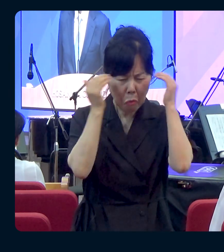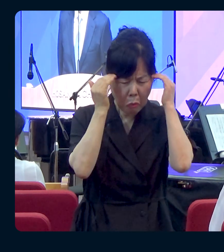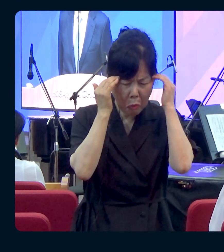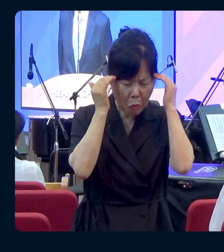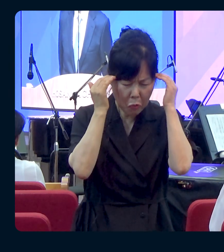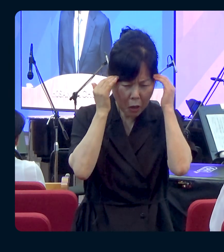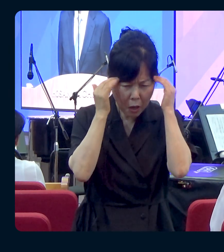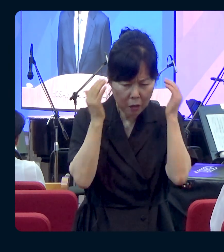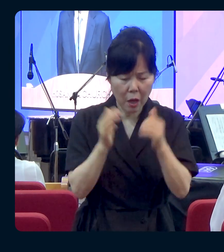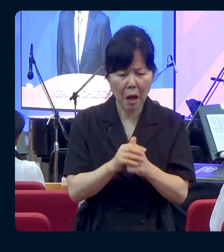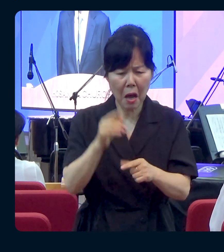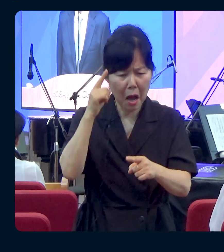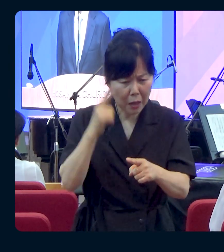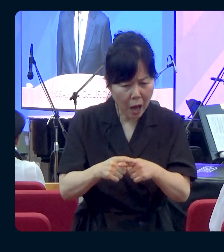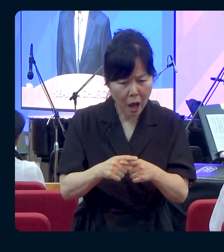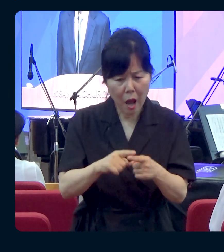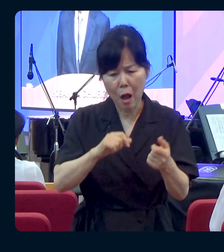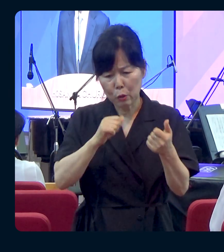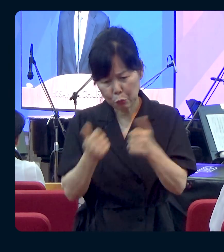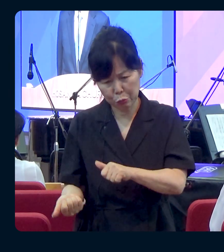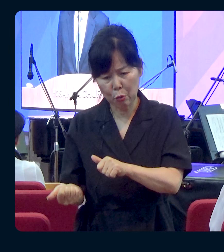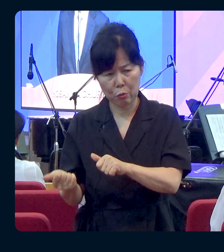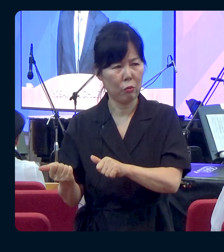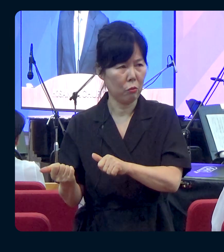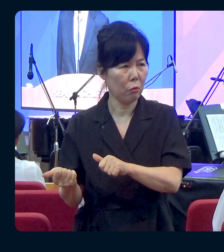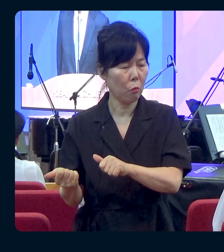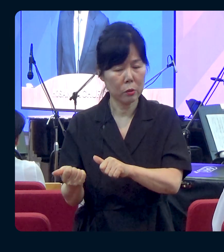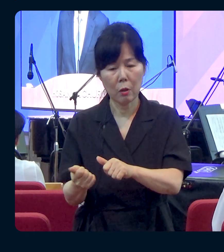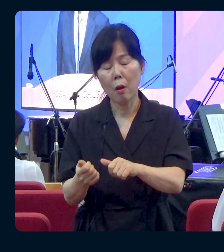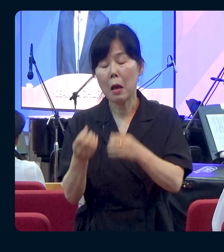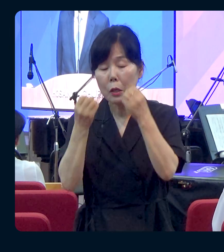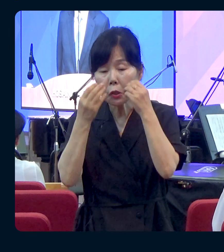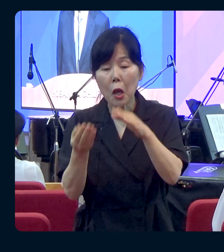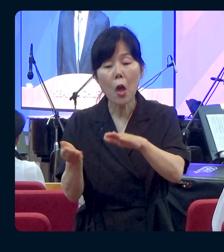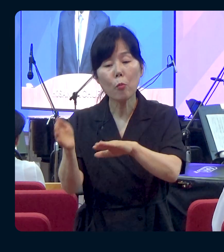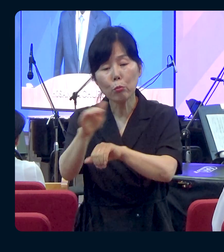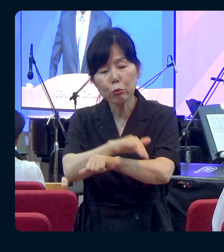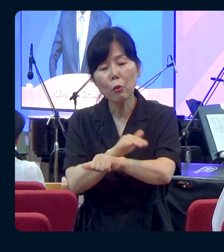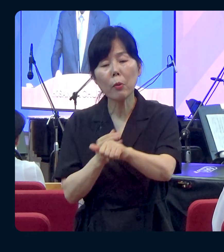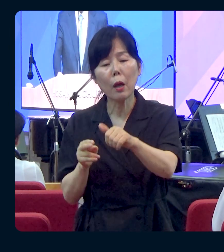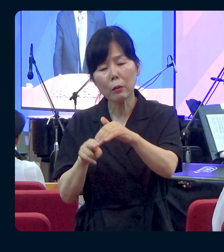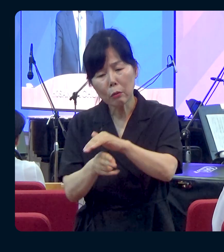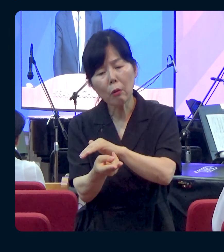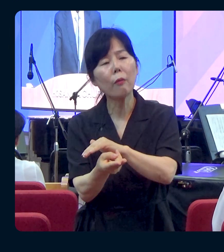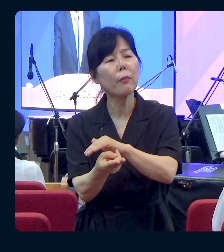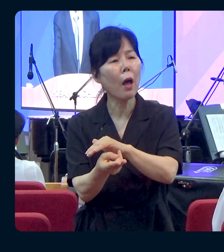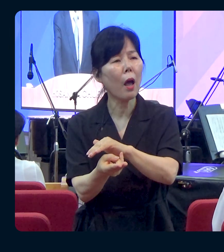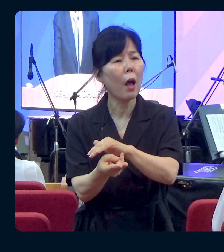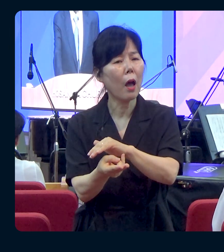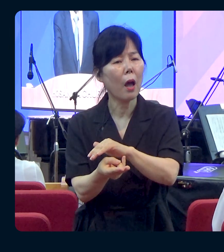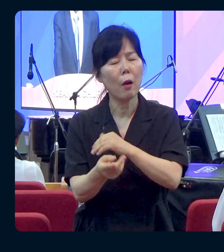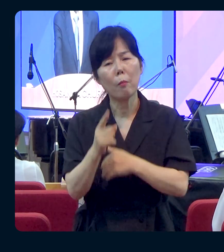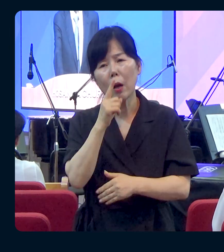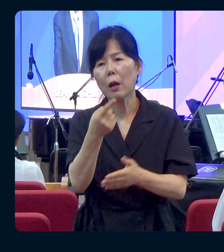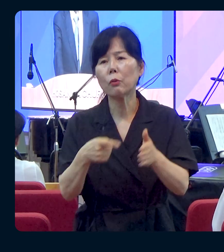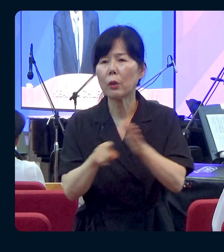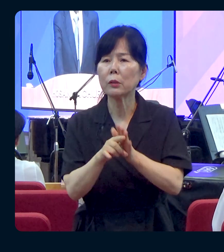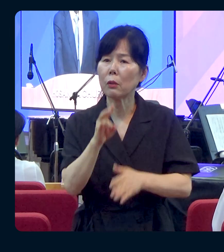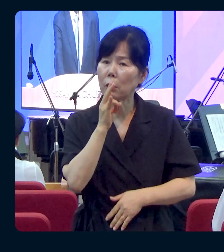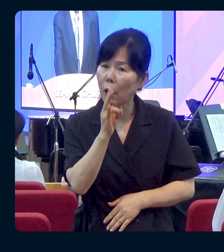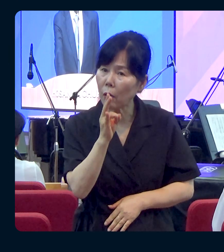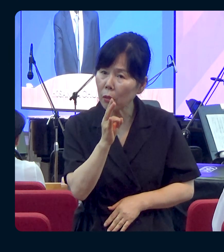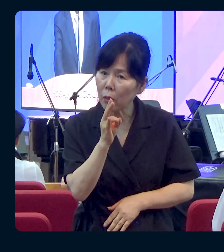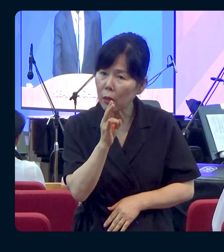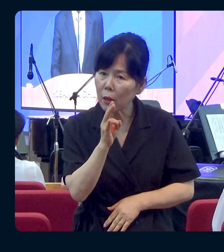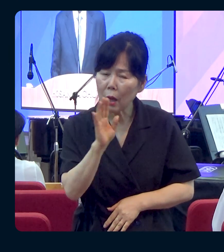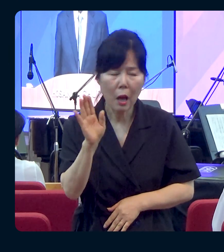그렇게 고생하더니 마지막에는 그래도 좋은 무덤에 들어갔다 하는 그런 정도 이야기라고 한다면 이거 절대 받아들일 수가 없다, 그